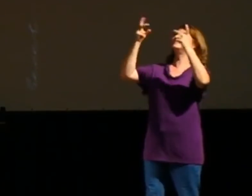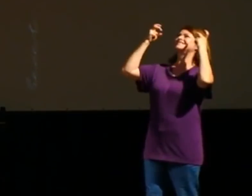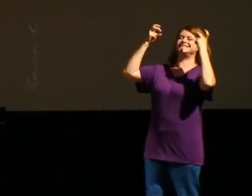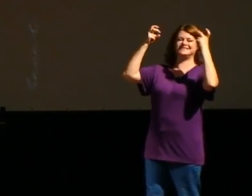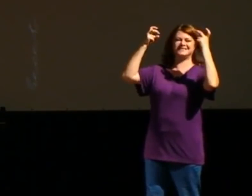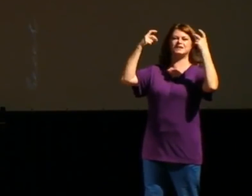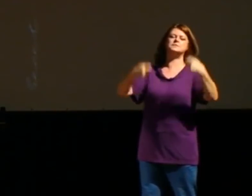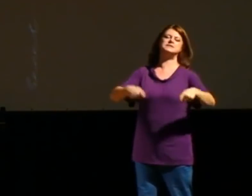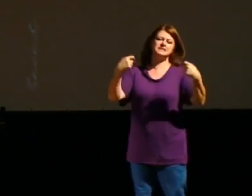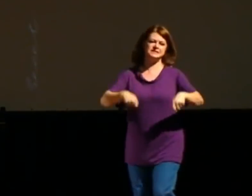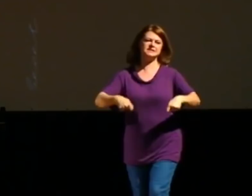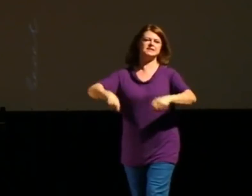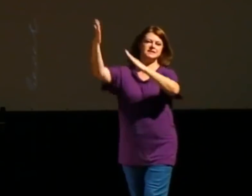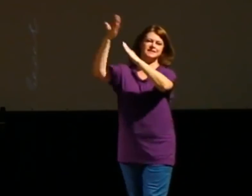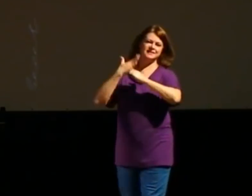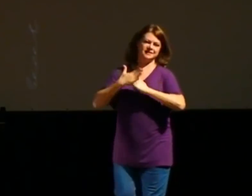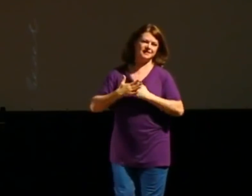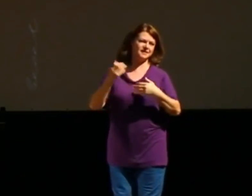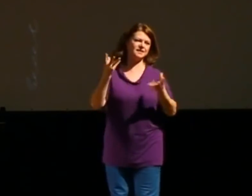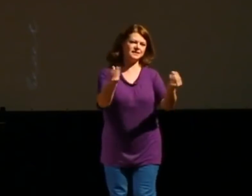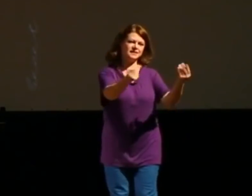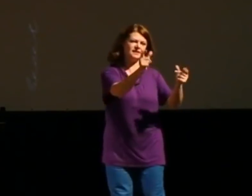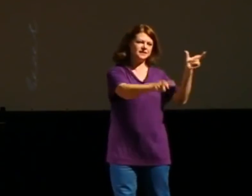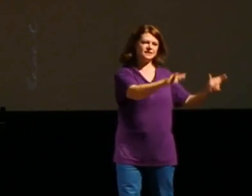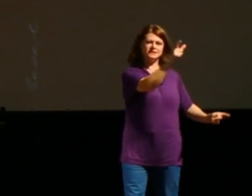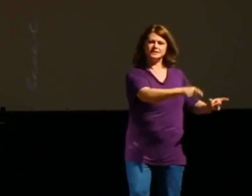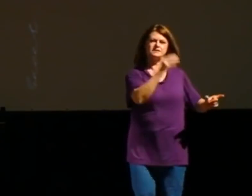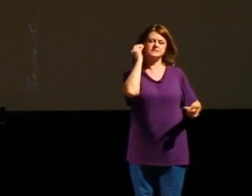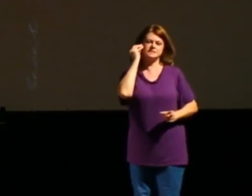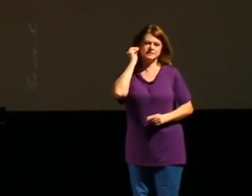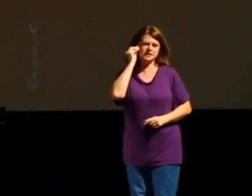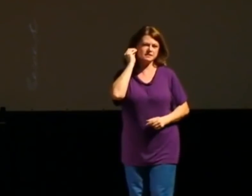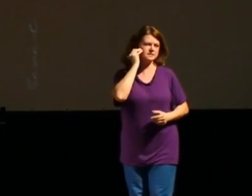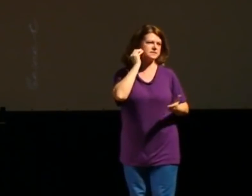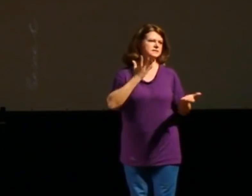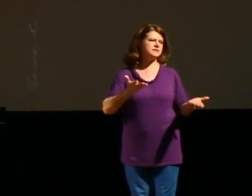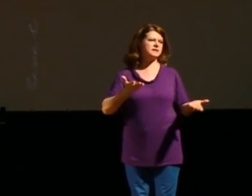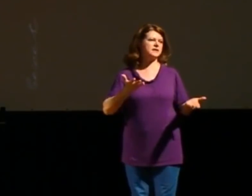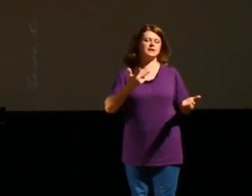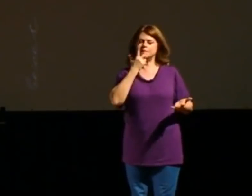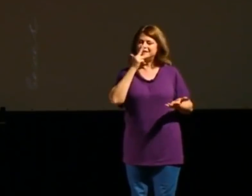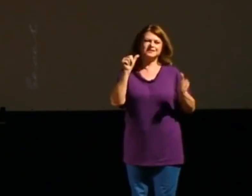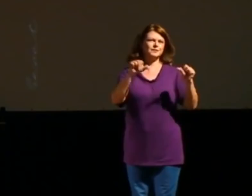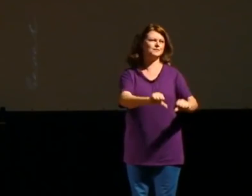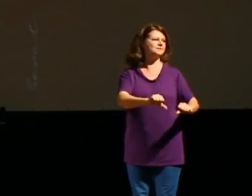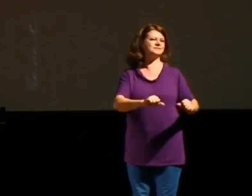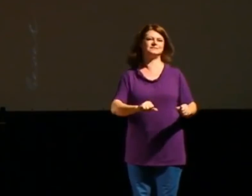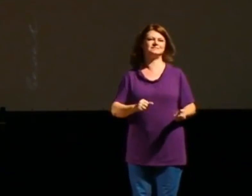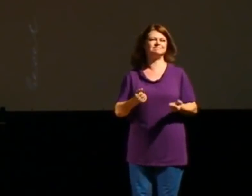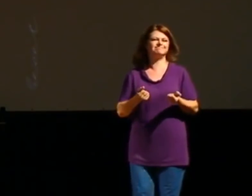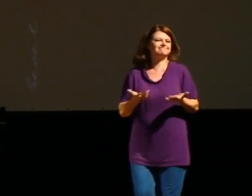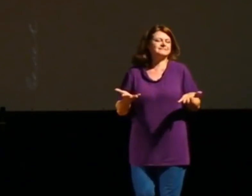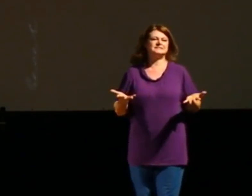vivendo experiências em que e simplesmente se recusam a viver com alegria. Se